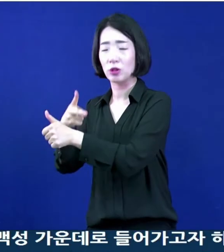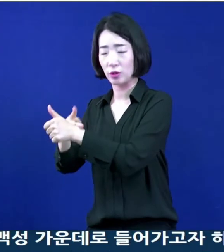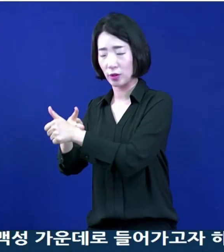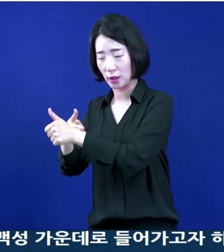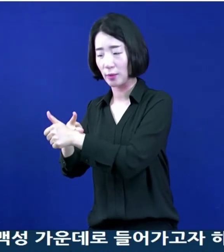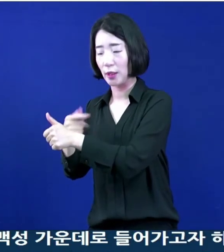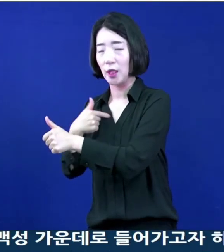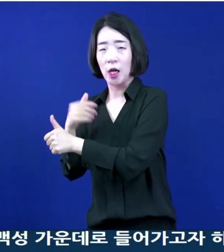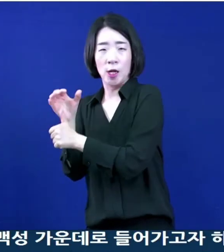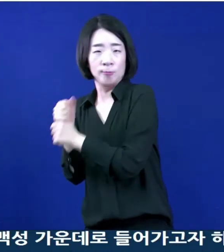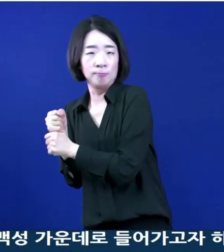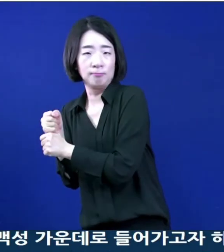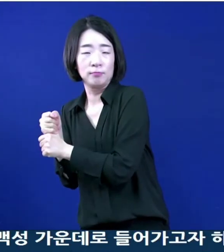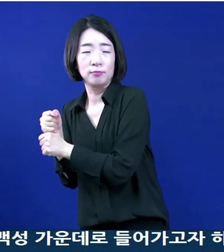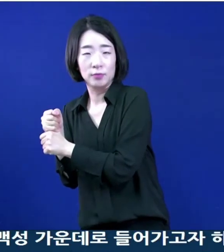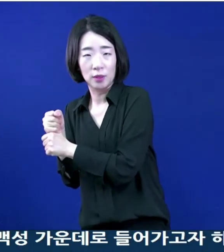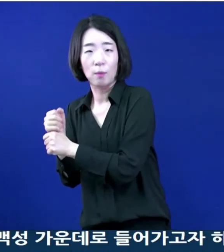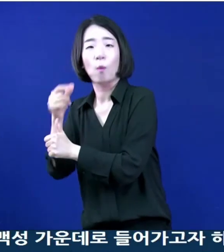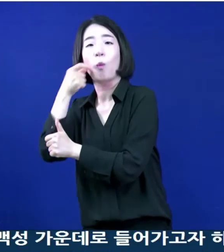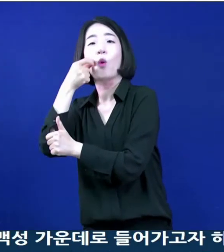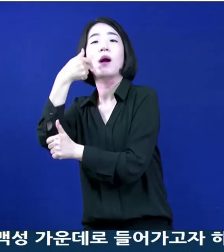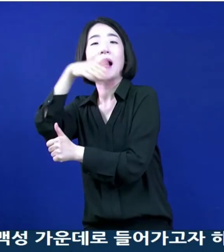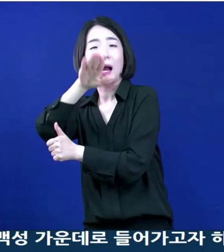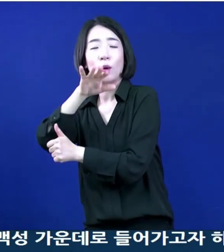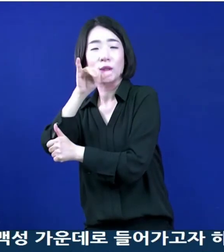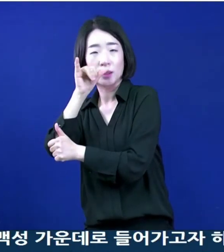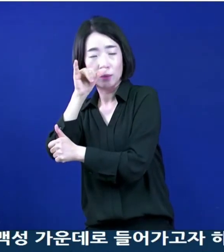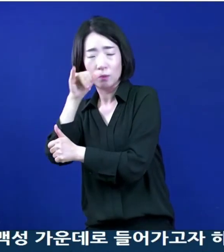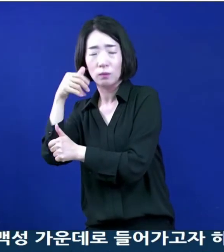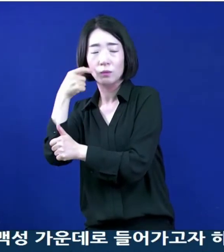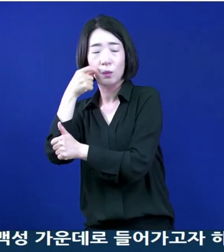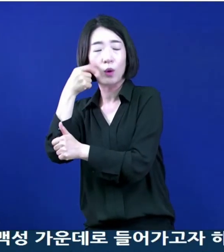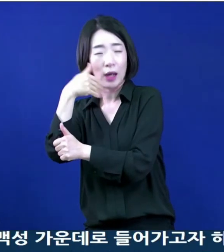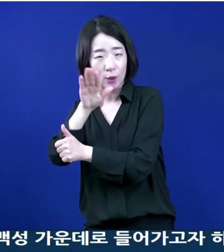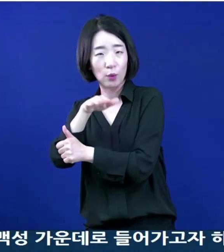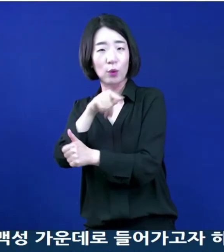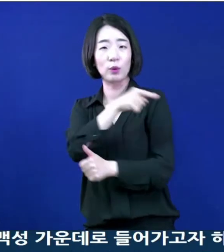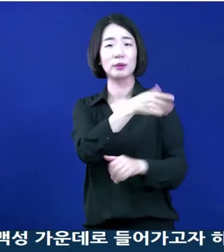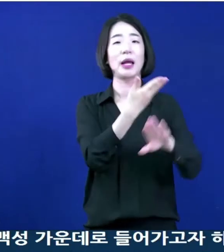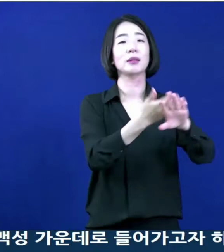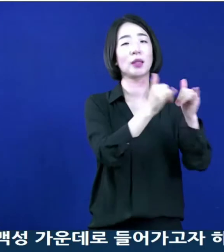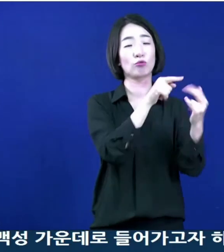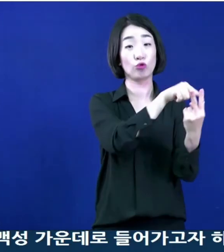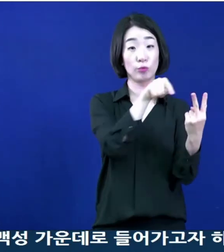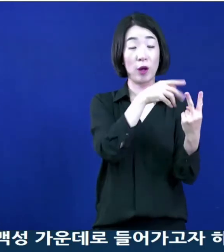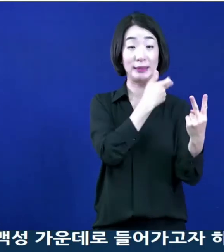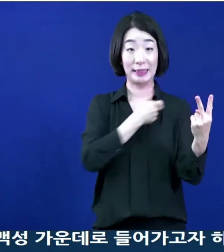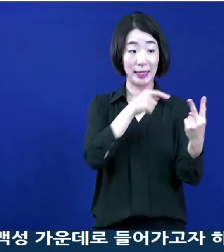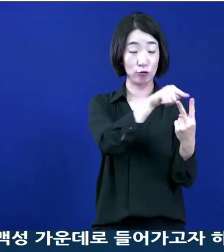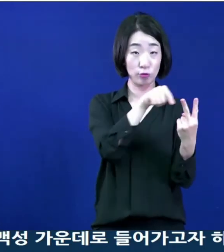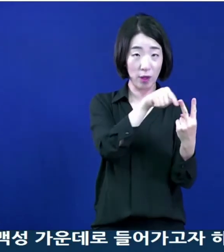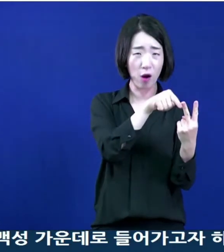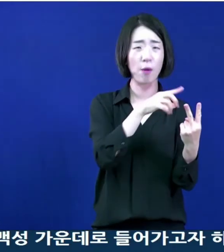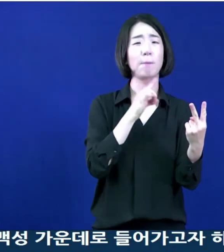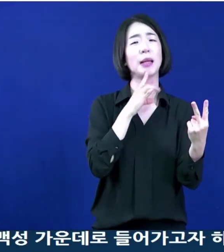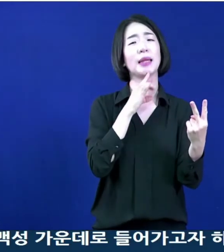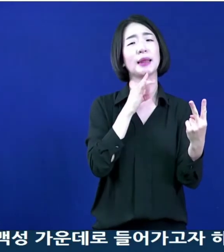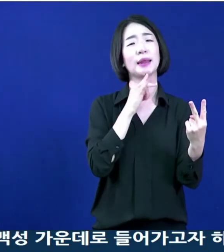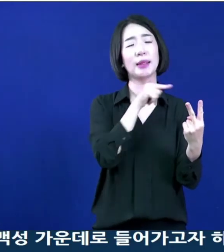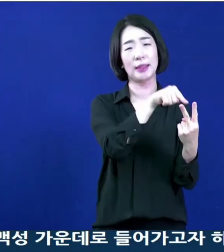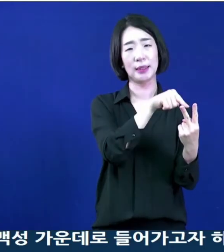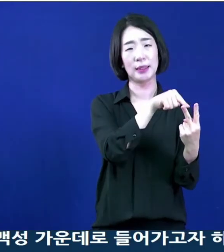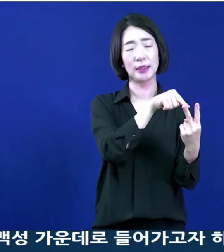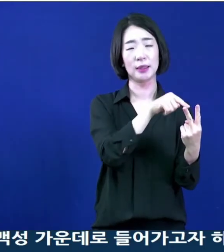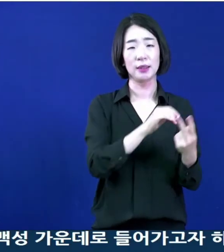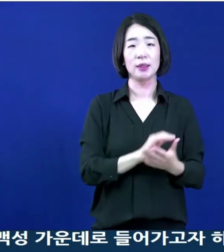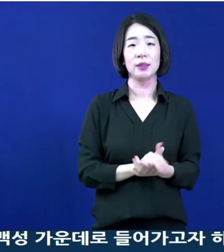가이오와 아리스타고를 구출하고 본인이 자기가 문제의 핵심인 것을 알리러 들어가다 하다가 이제